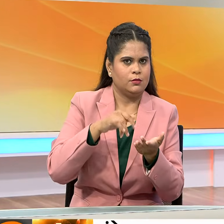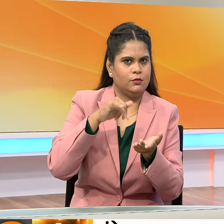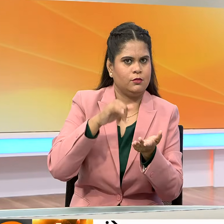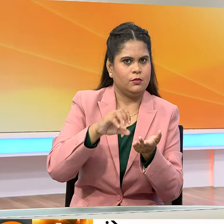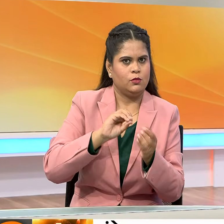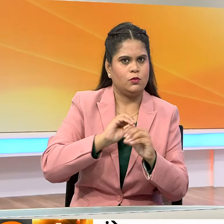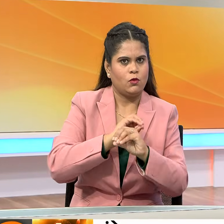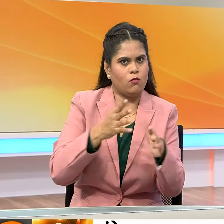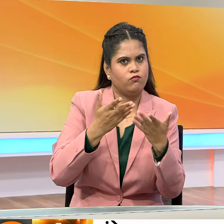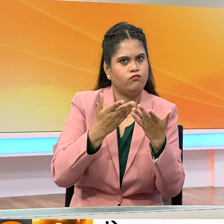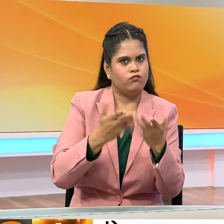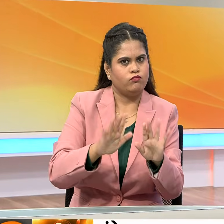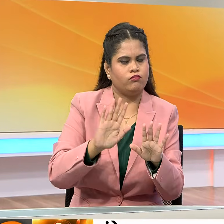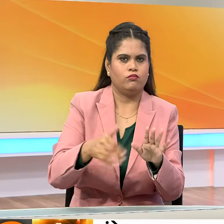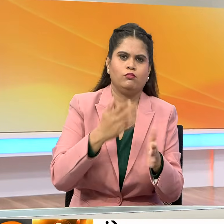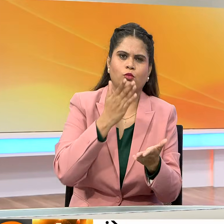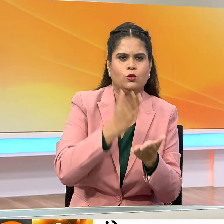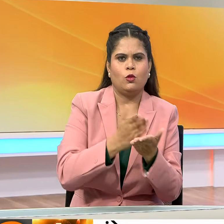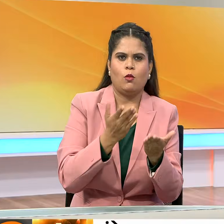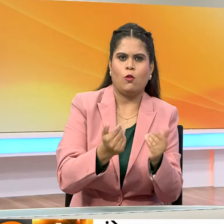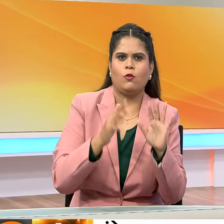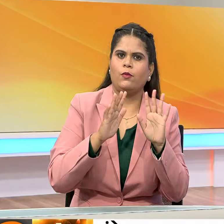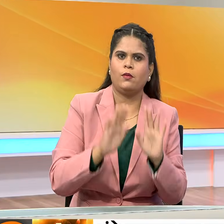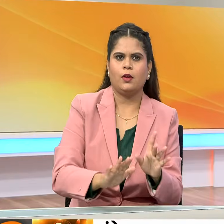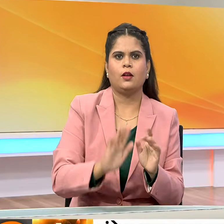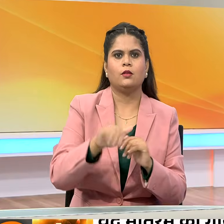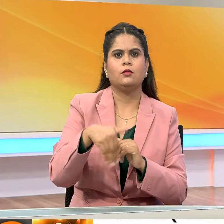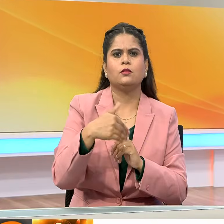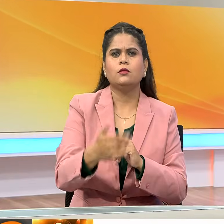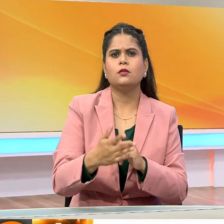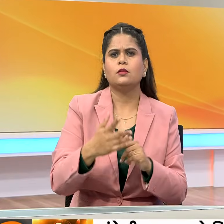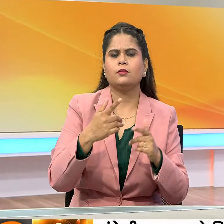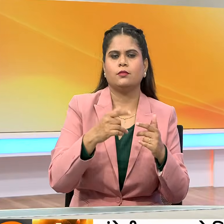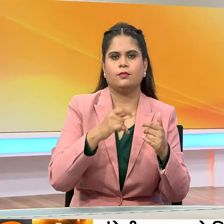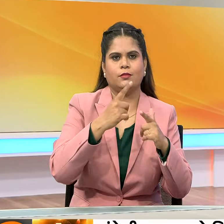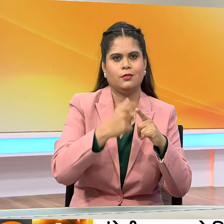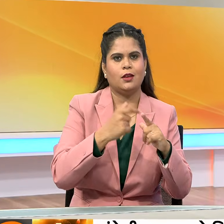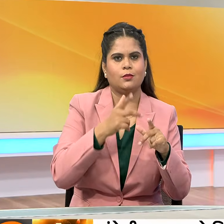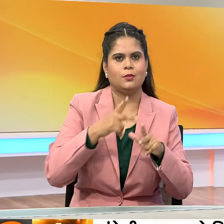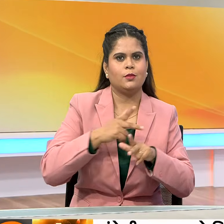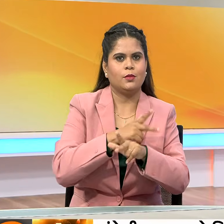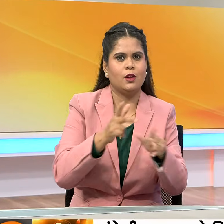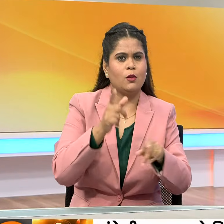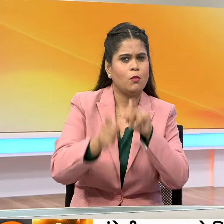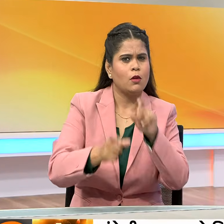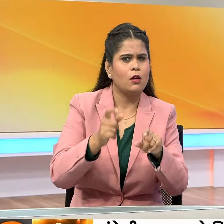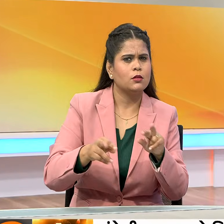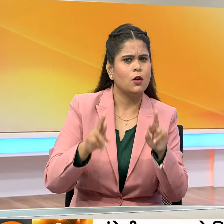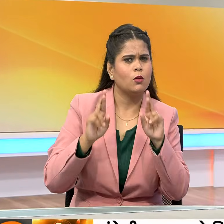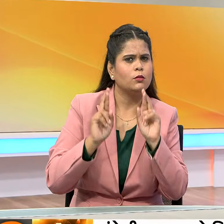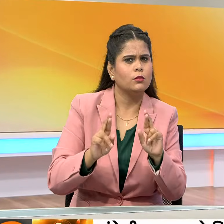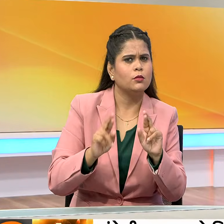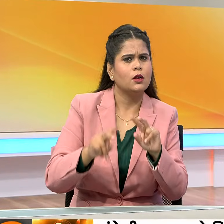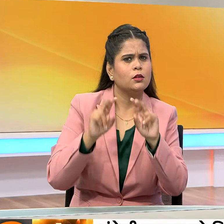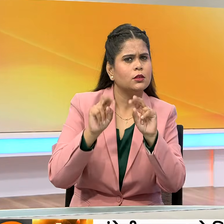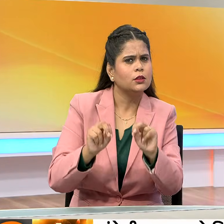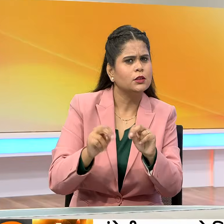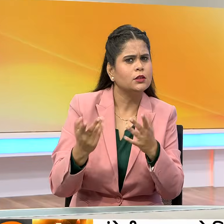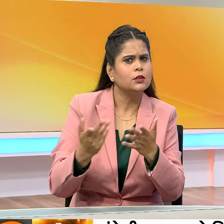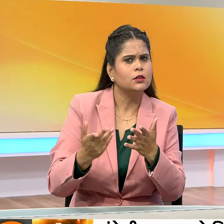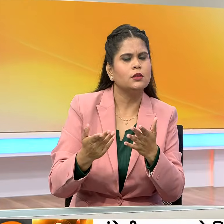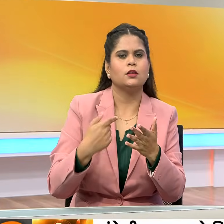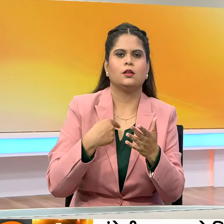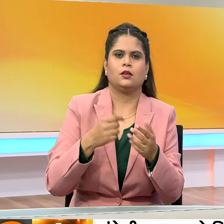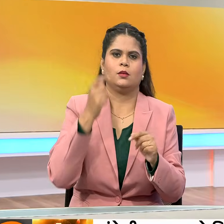पर सहमति दे दी है। डॉक्टर जितेंद्र सिंह ने इस फैसले को क्षेत्र के लोगों की उम्मीदों और ज़रूरतों के प्रति